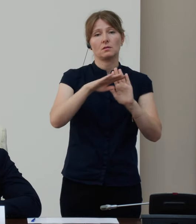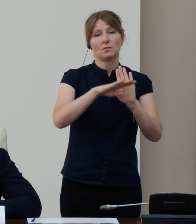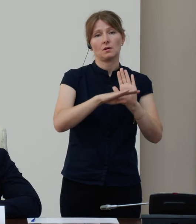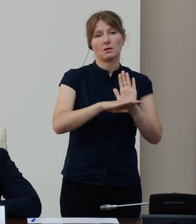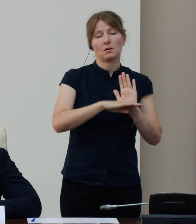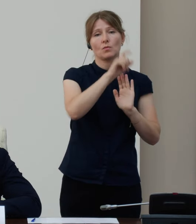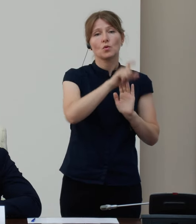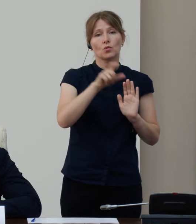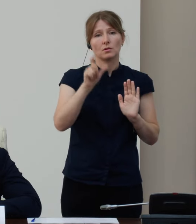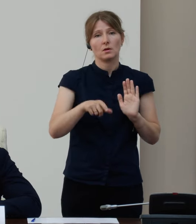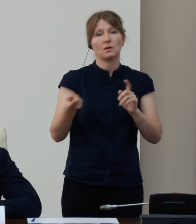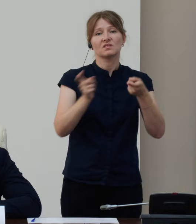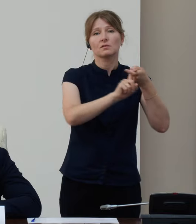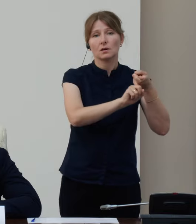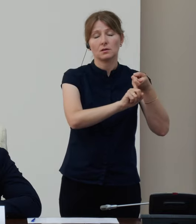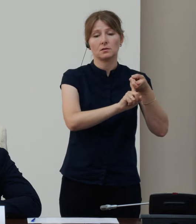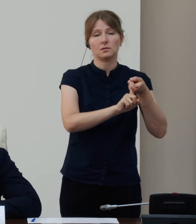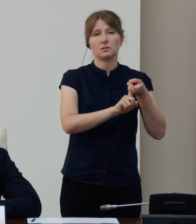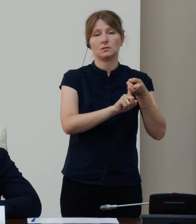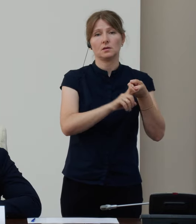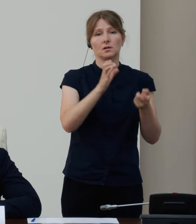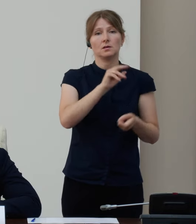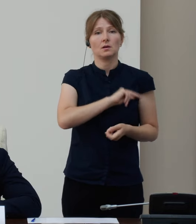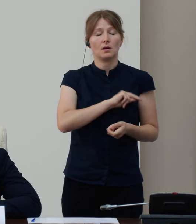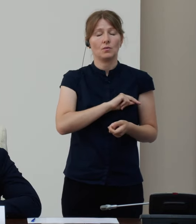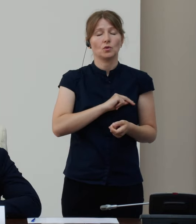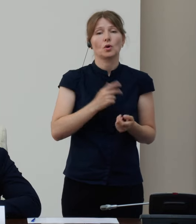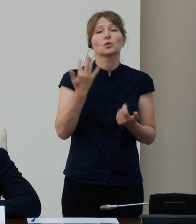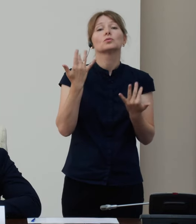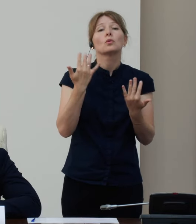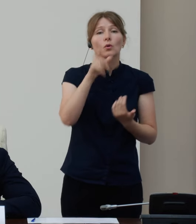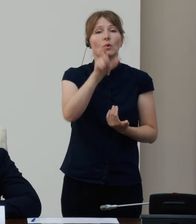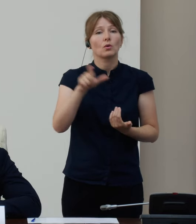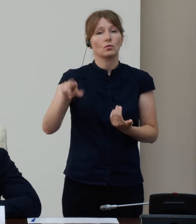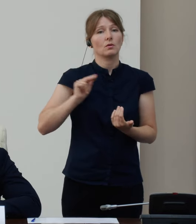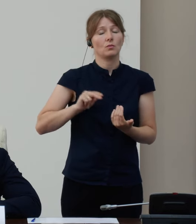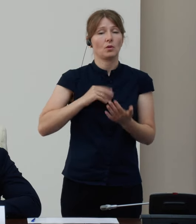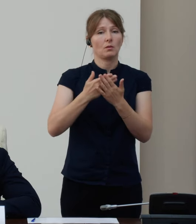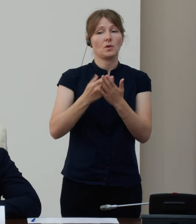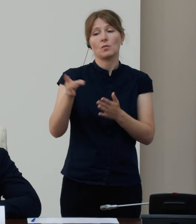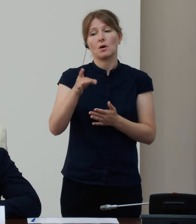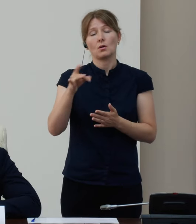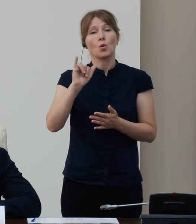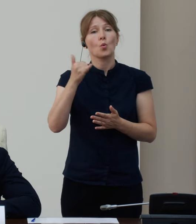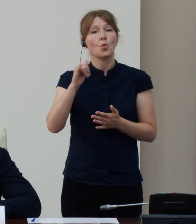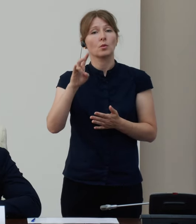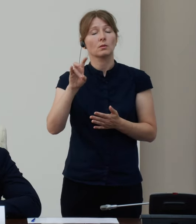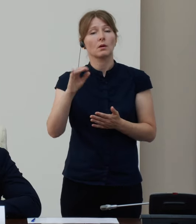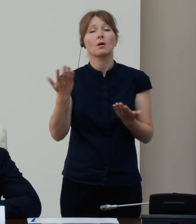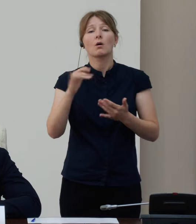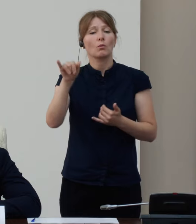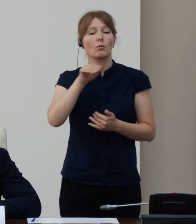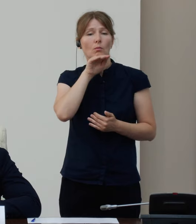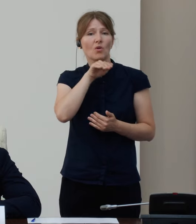Spre exemplu, câți colegi de-a noștri din raionul, nu știu, Ungheni au competențe digitale de bază?